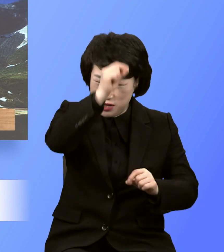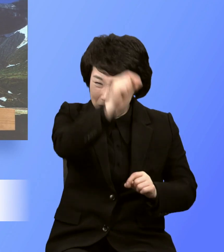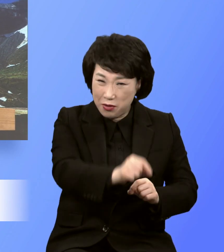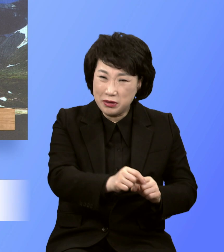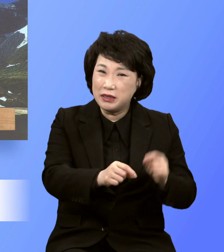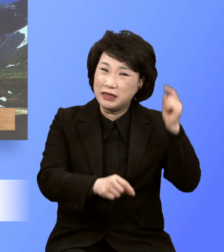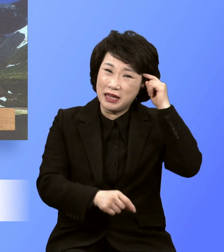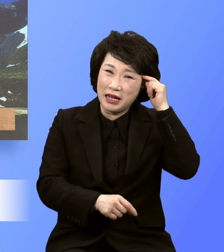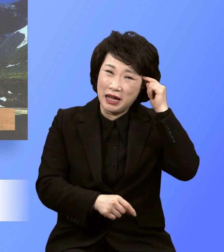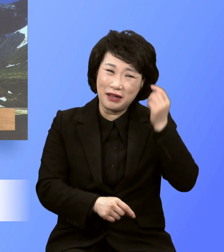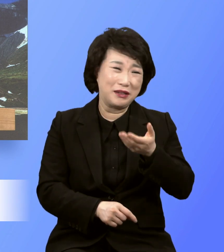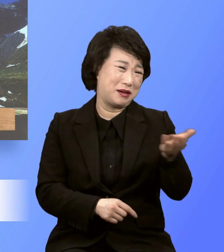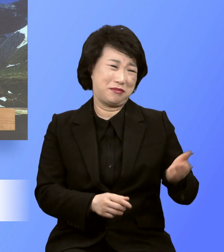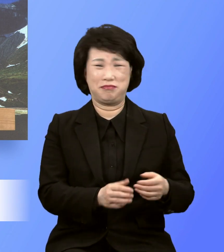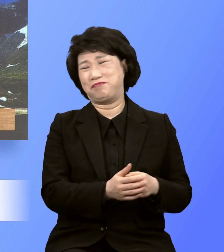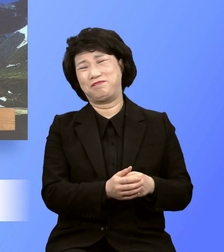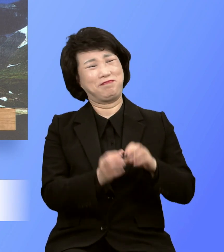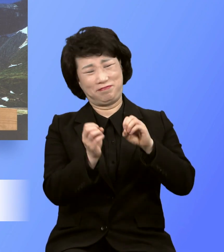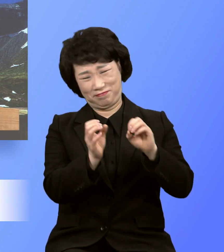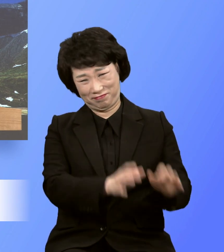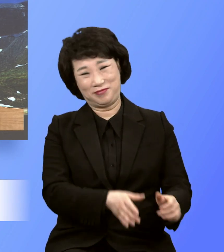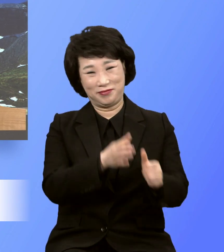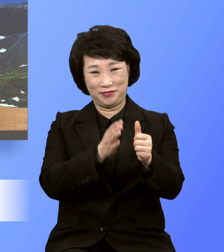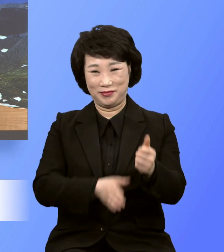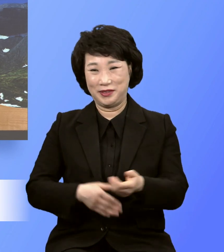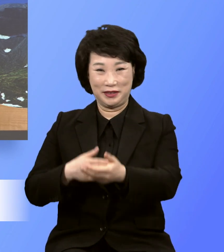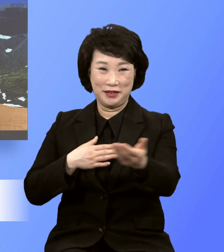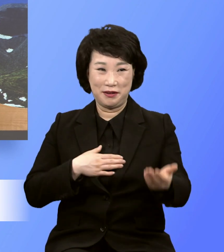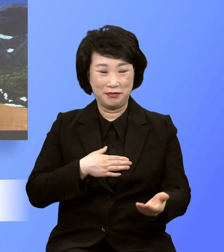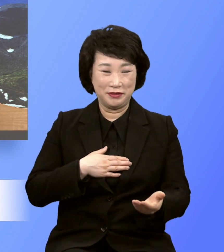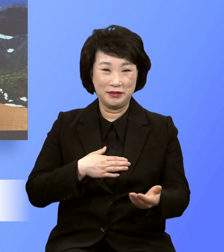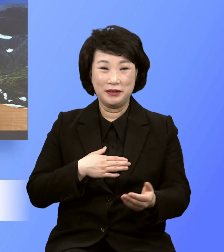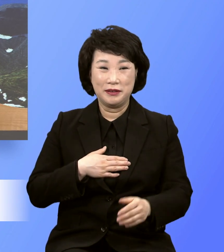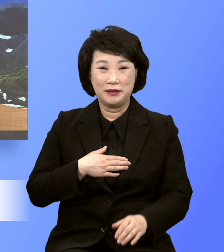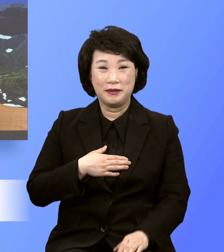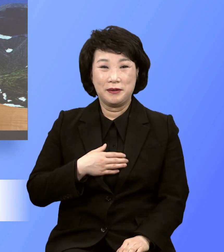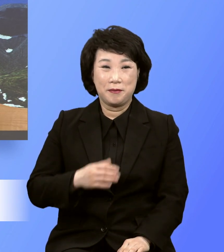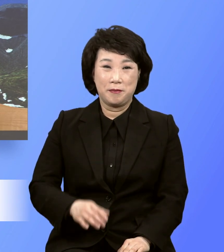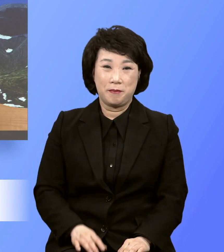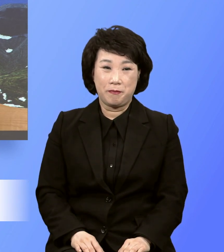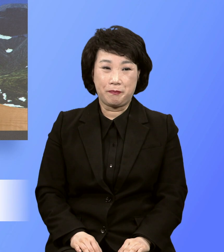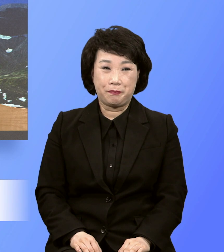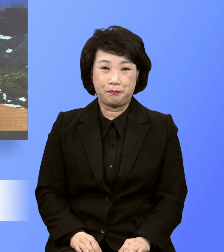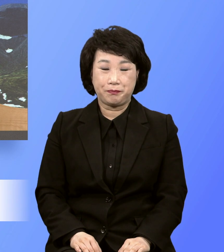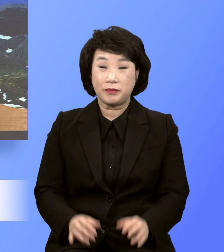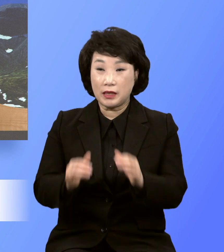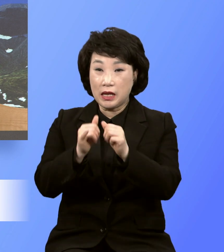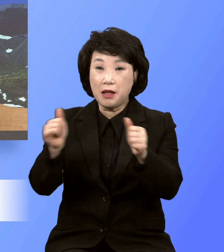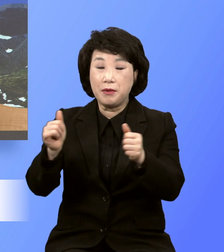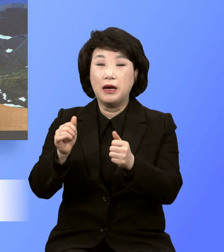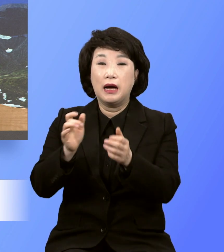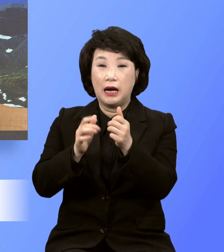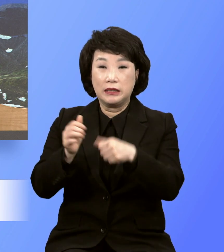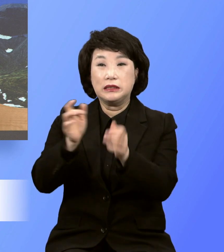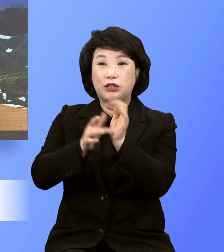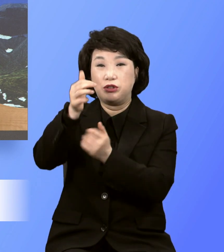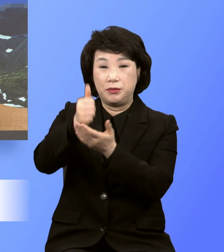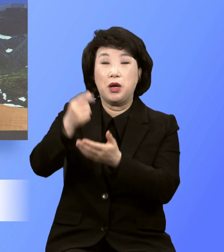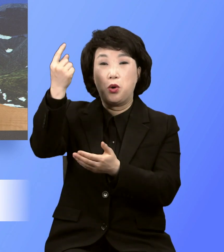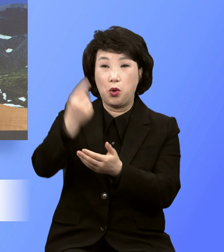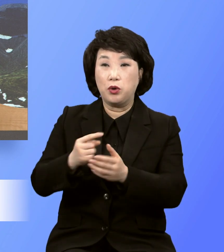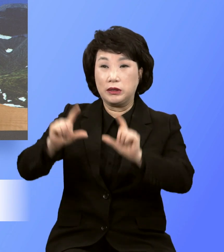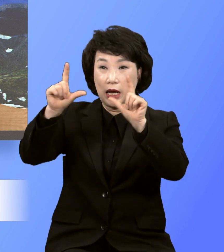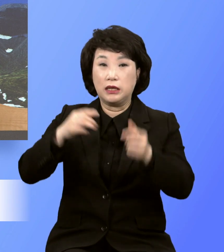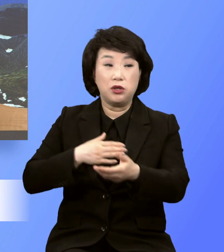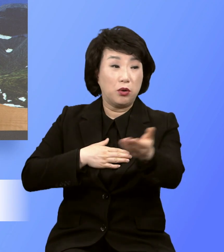하는 미련을 완전히 여러분들은 포기해야 합니다. 인자의 날이 오면 그때